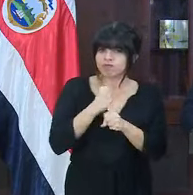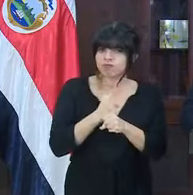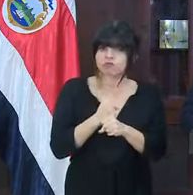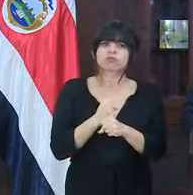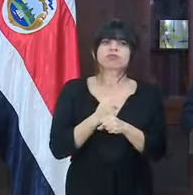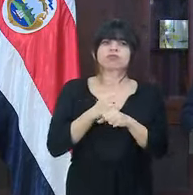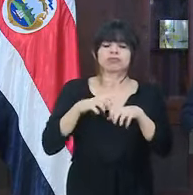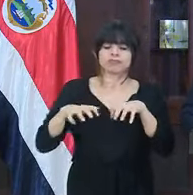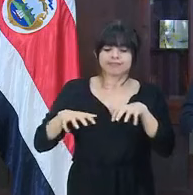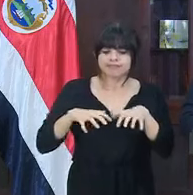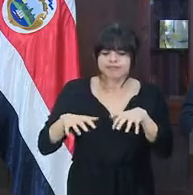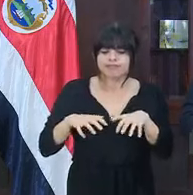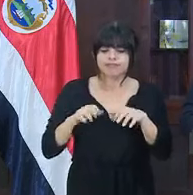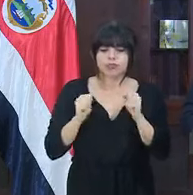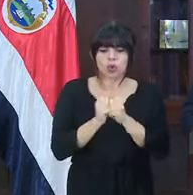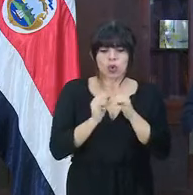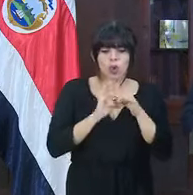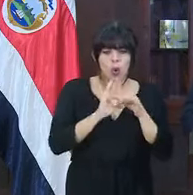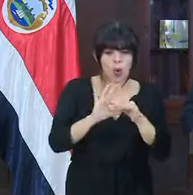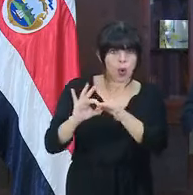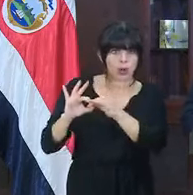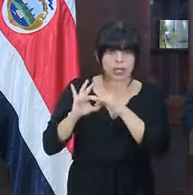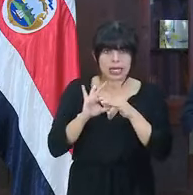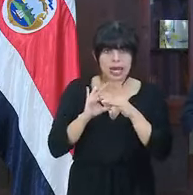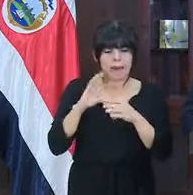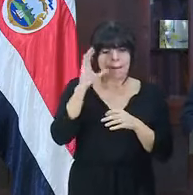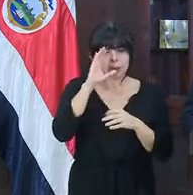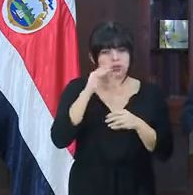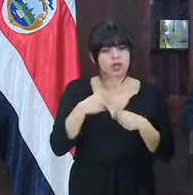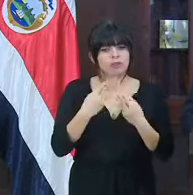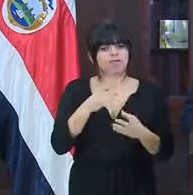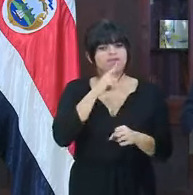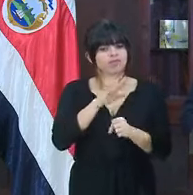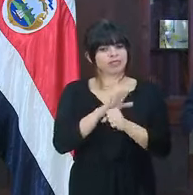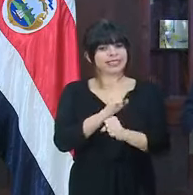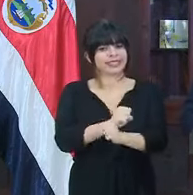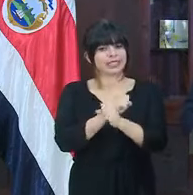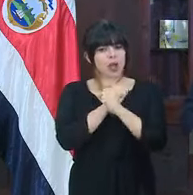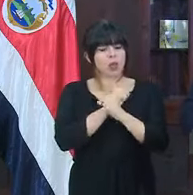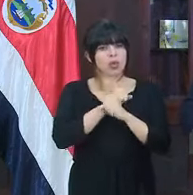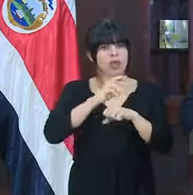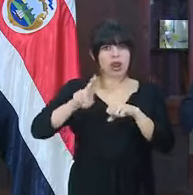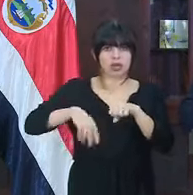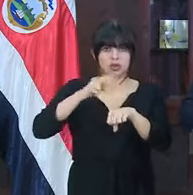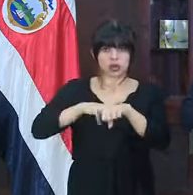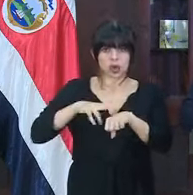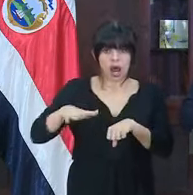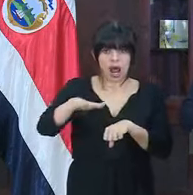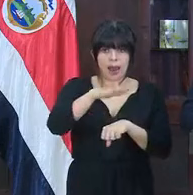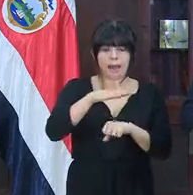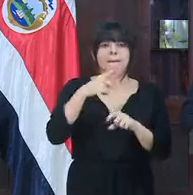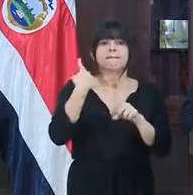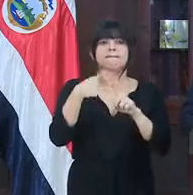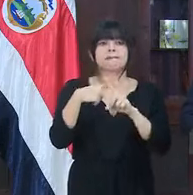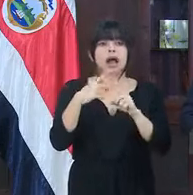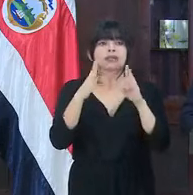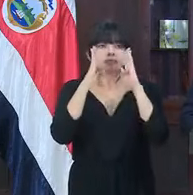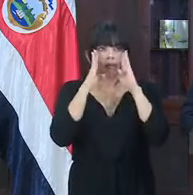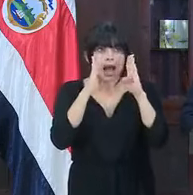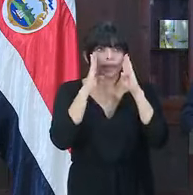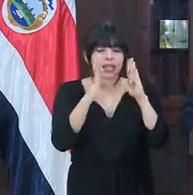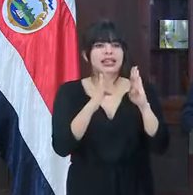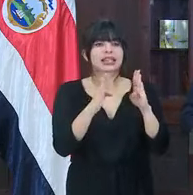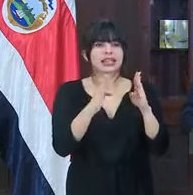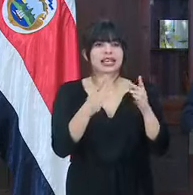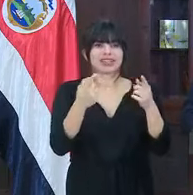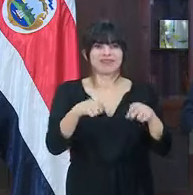en acciones coordinadas para garantizar la seguridad nacional y para atender la crisis